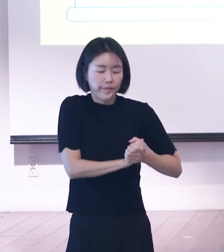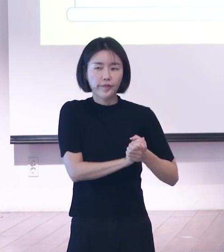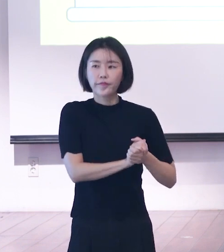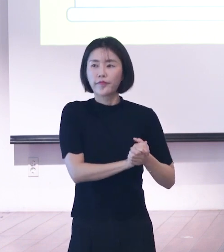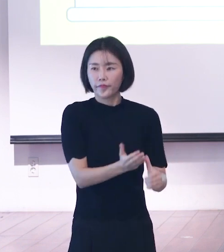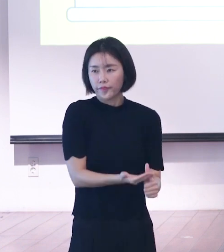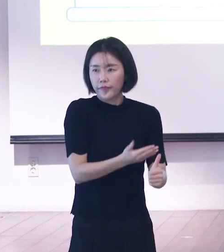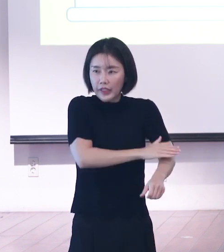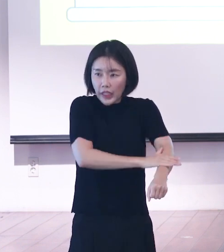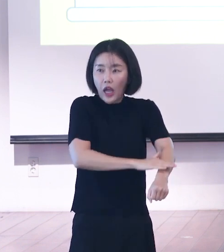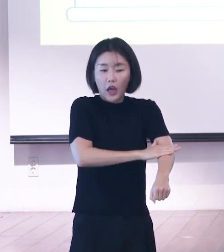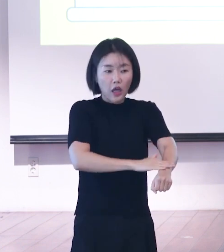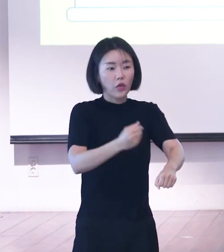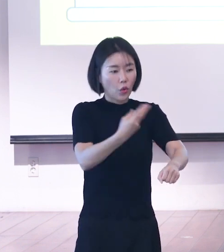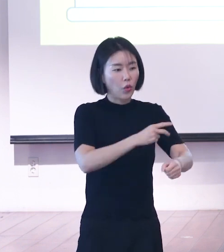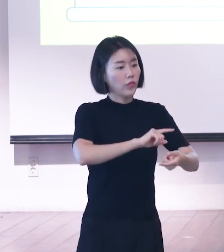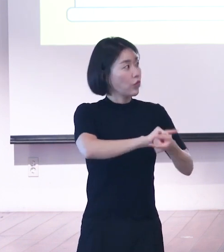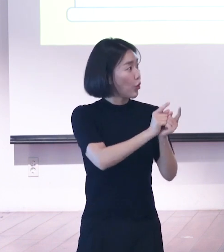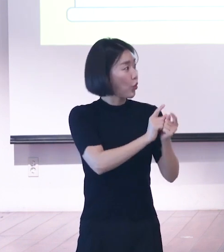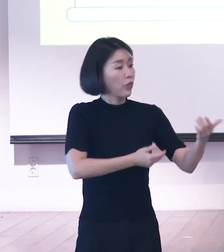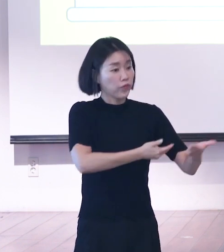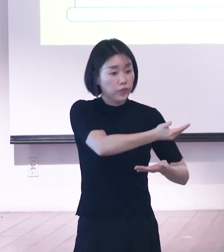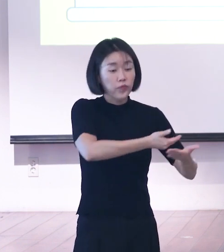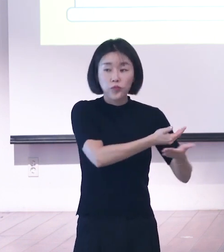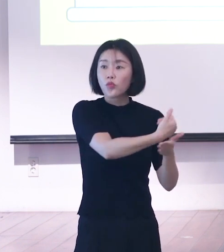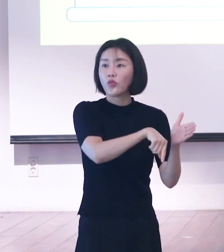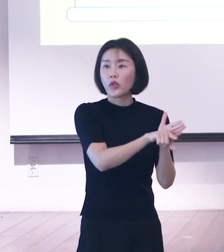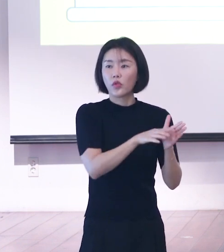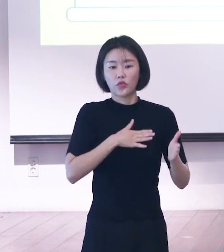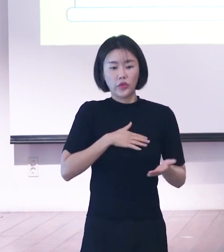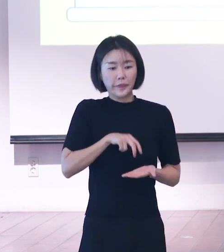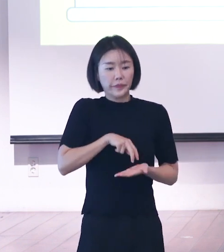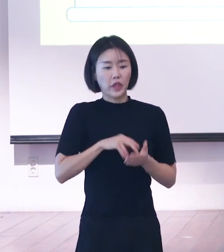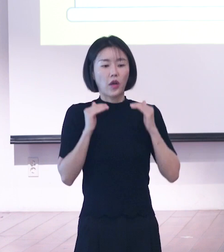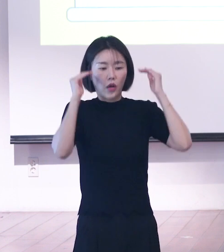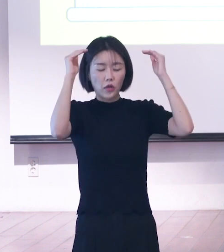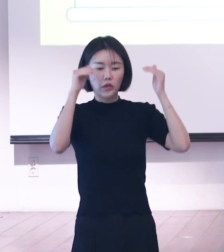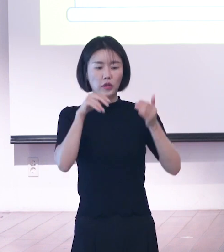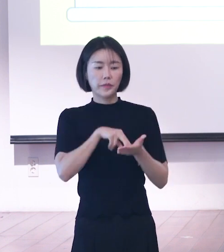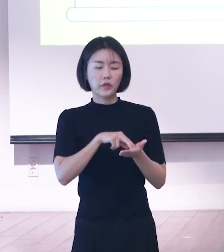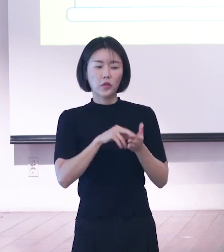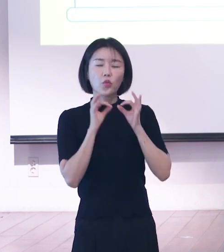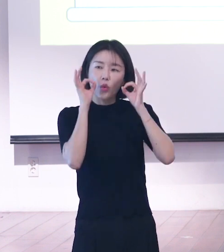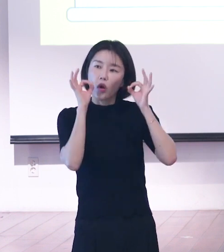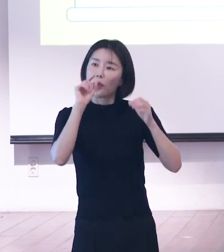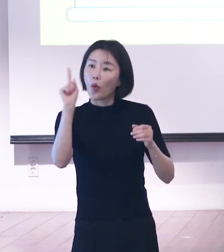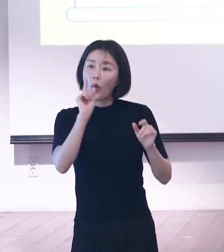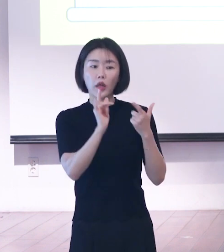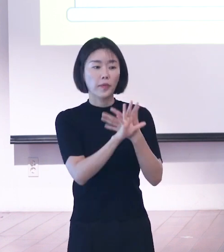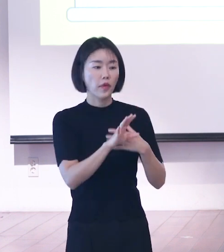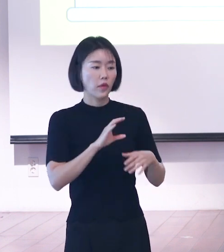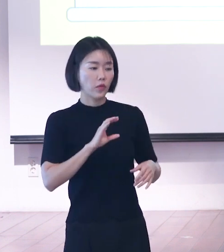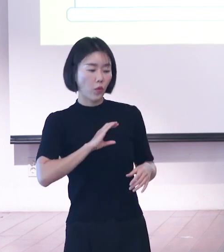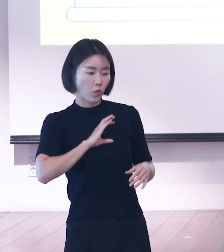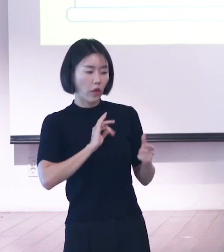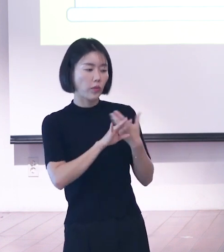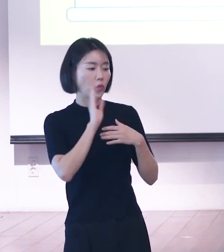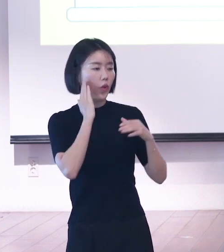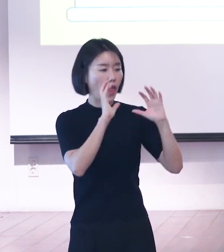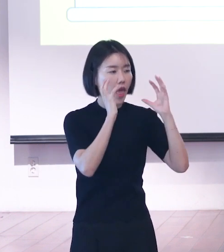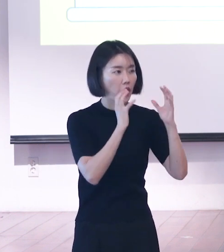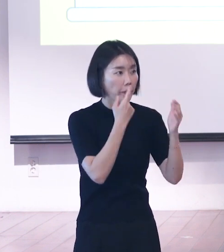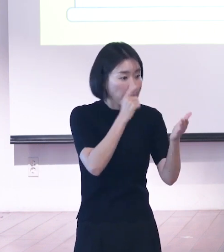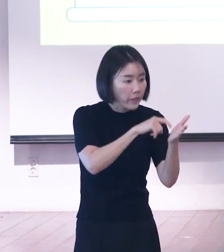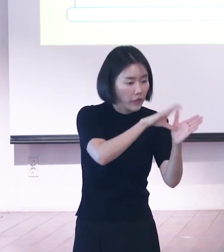정서적으로 상호작용을 하기 위해서 우리가 어떻게 노력을 해야 하는지, 그리고 어떻게 지지해주고 격려를 해야